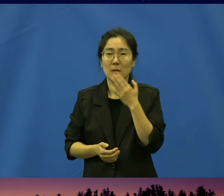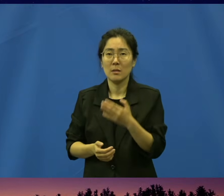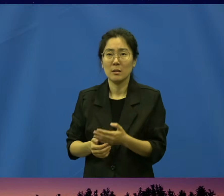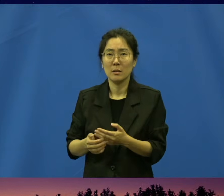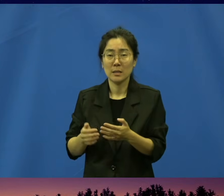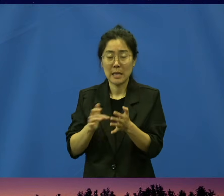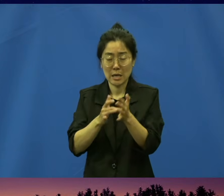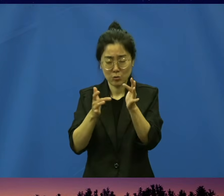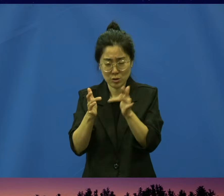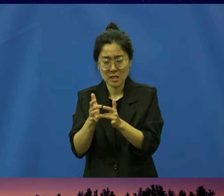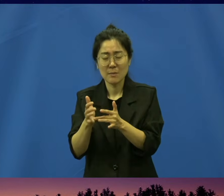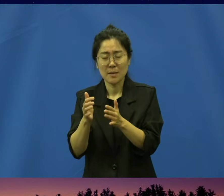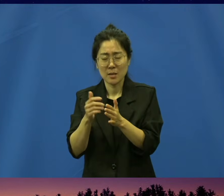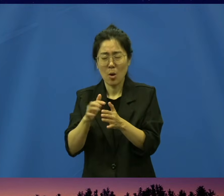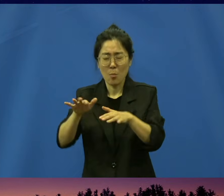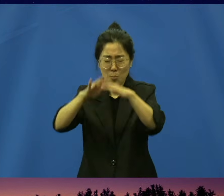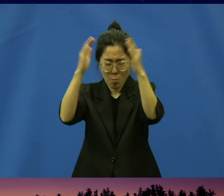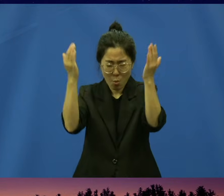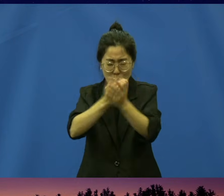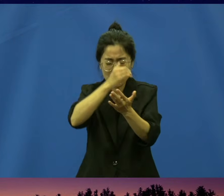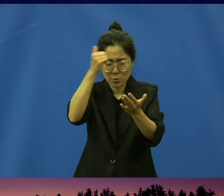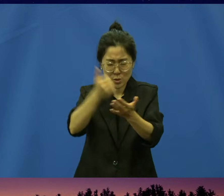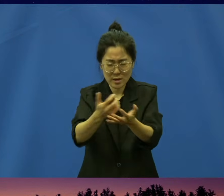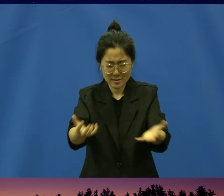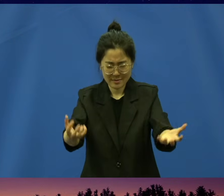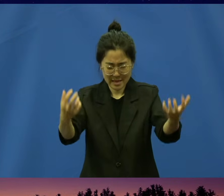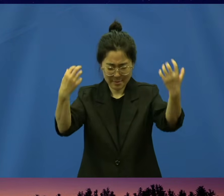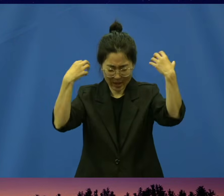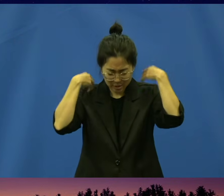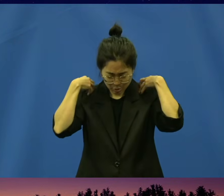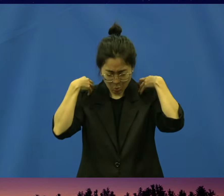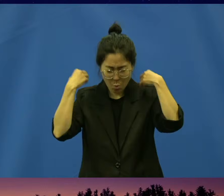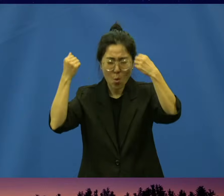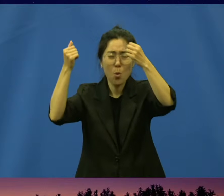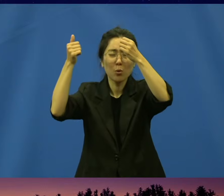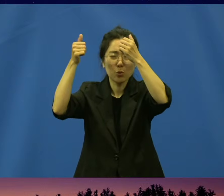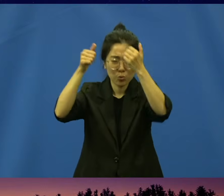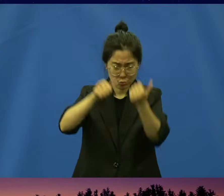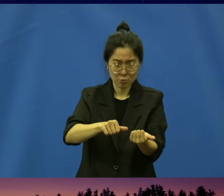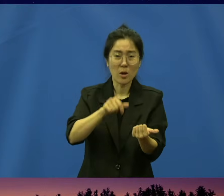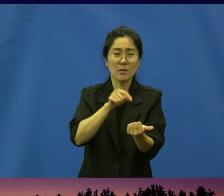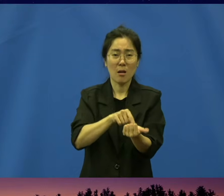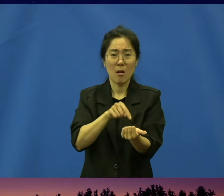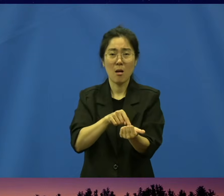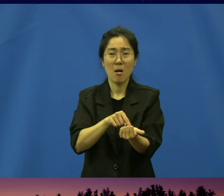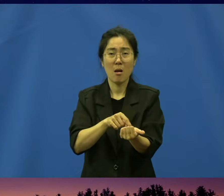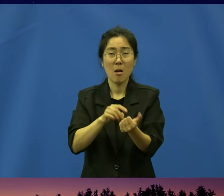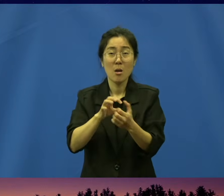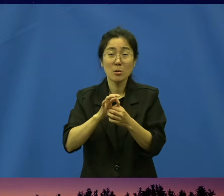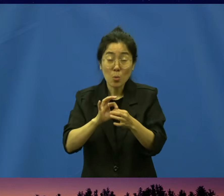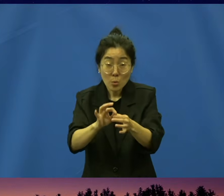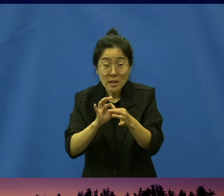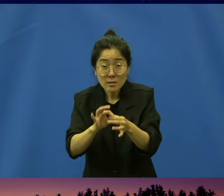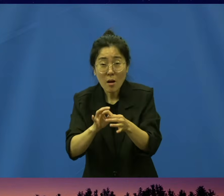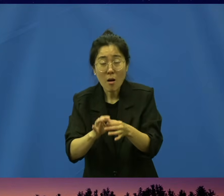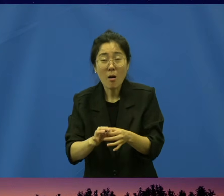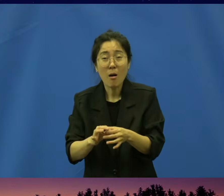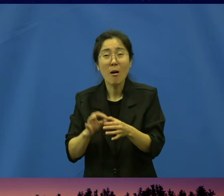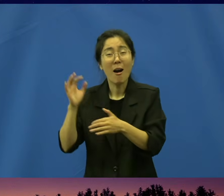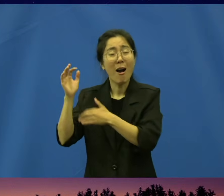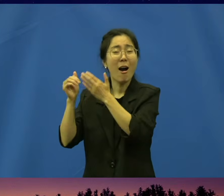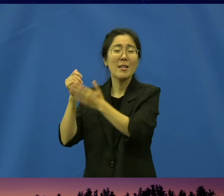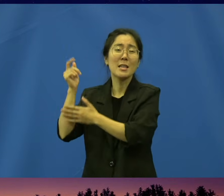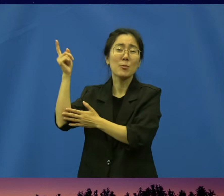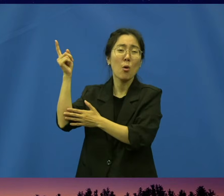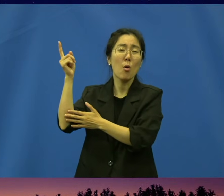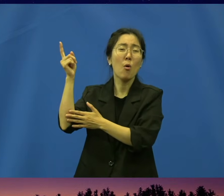하나님이 인간의 모든 죄를 대신 지시고 이를 위해서 십자가에 죽는 것이요, 그것을 보고 하나님도